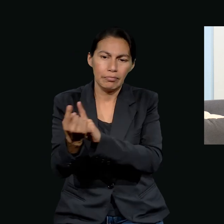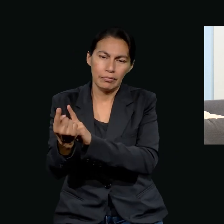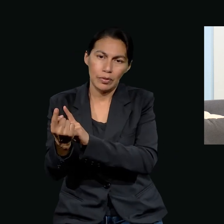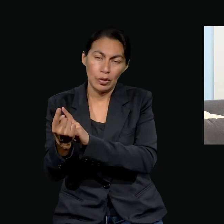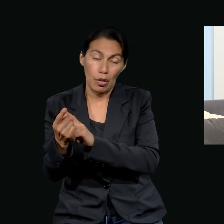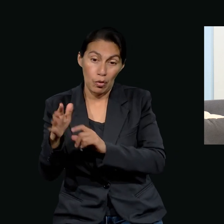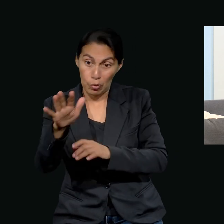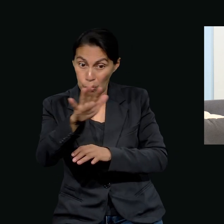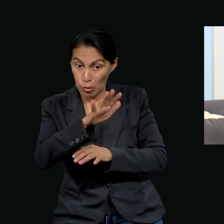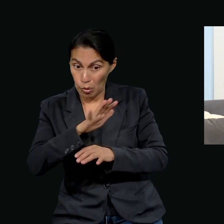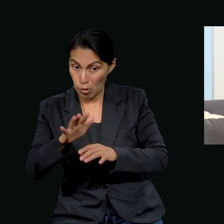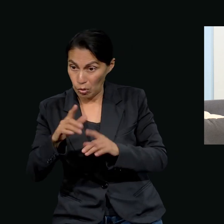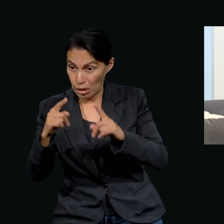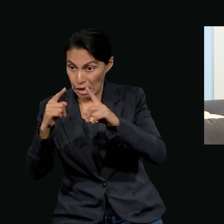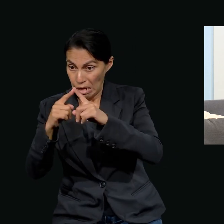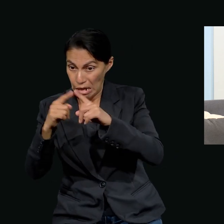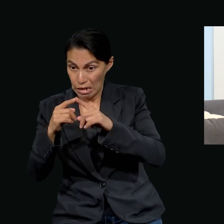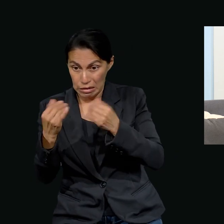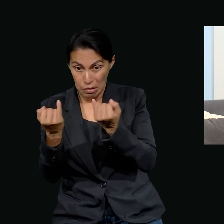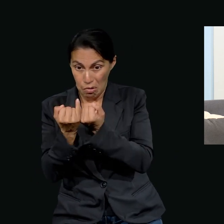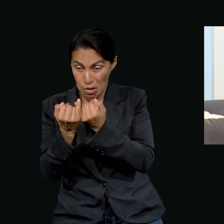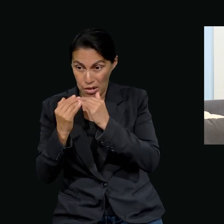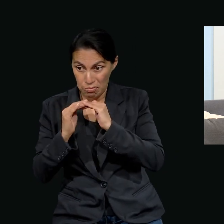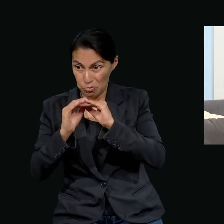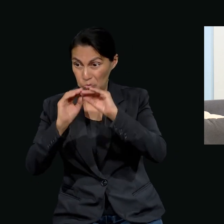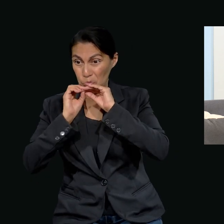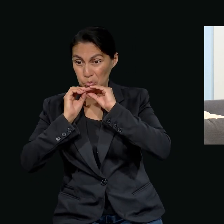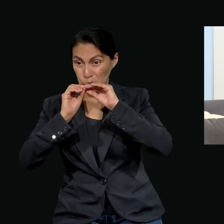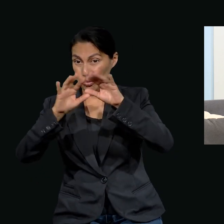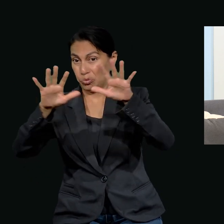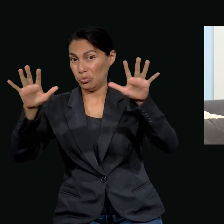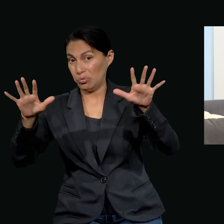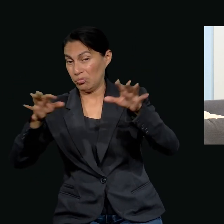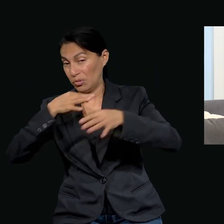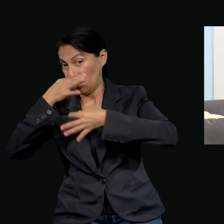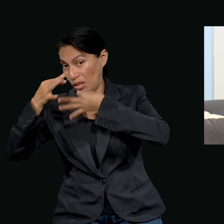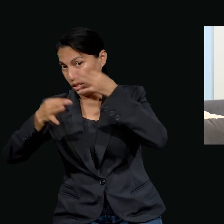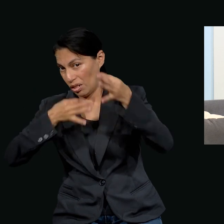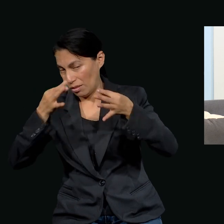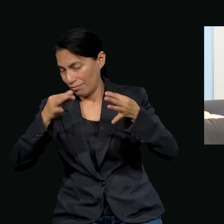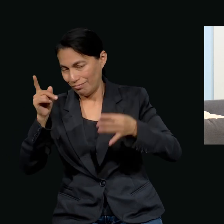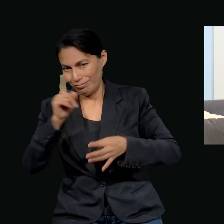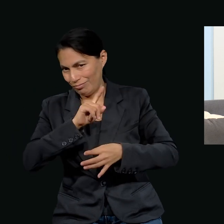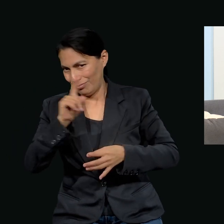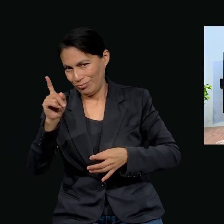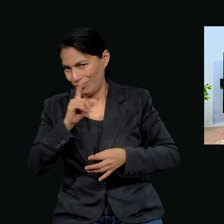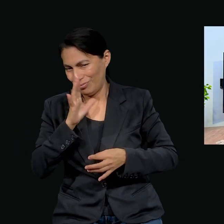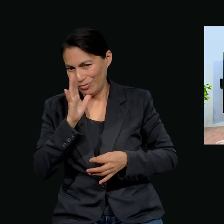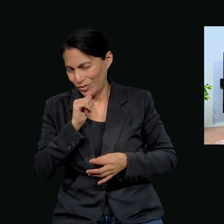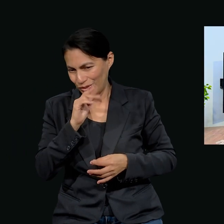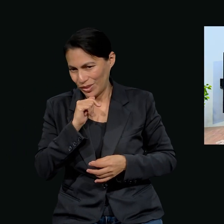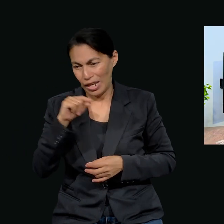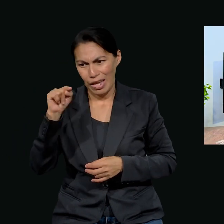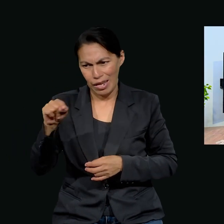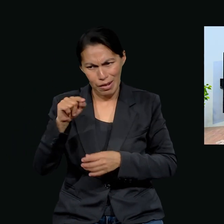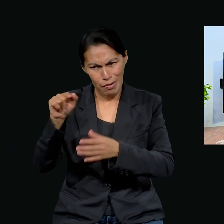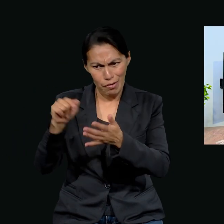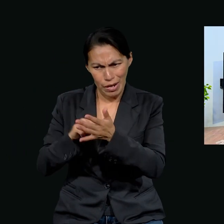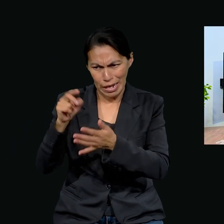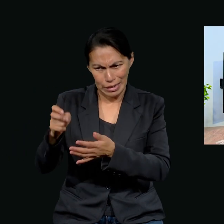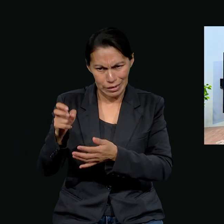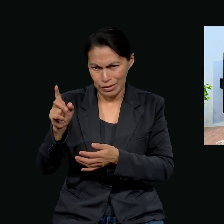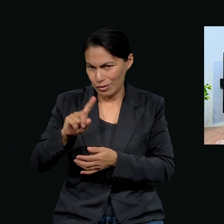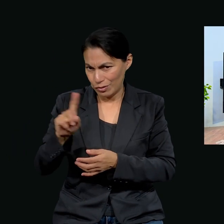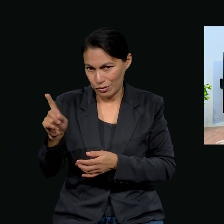hacer como hubiéramos querido en ese momento. Campañas públicas, digamos. esos lugares